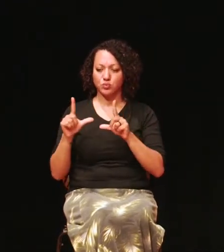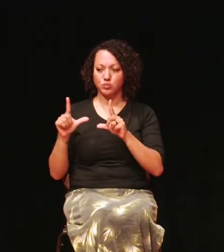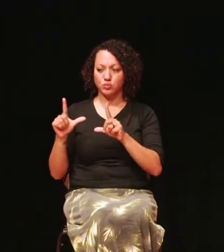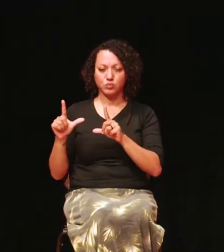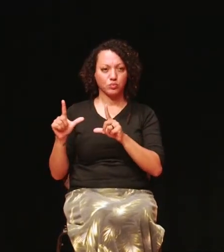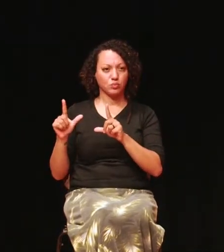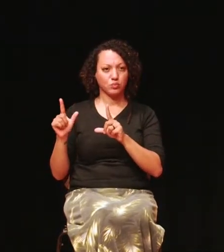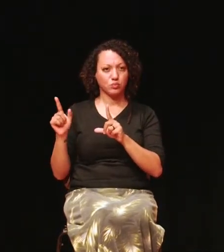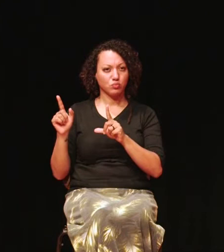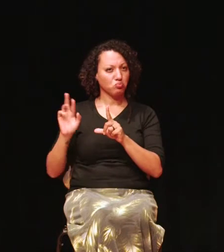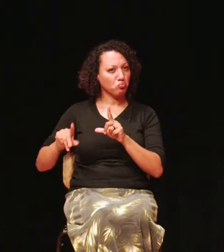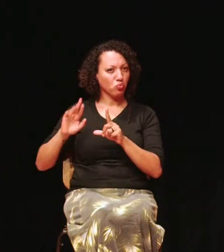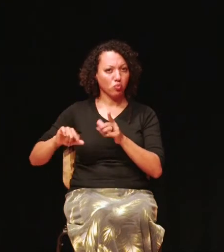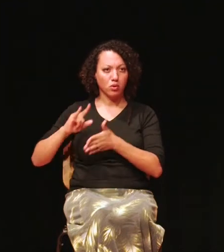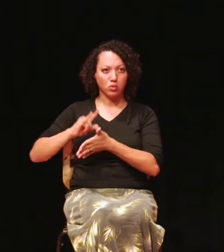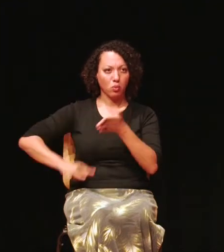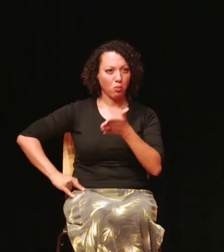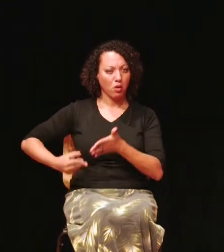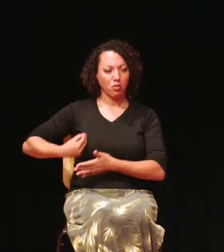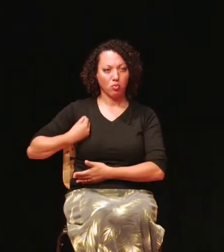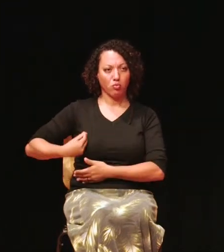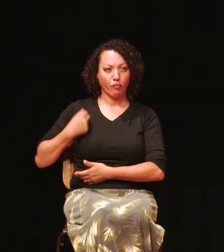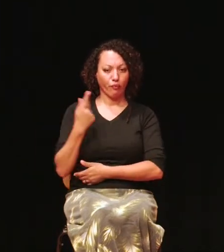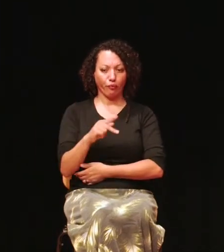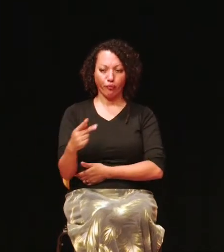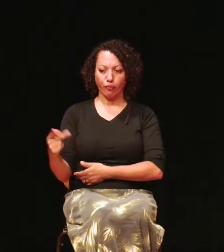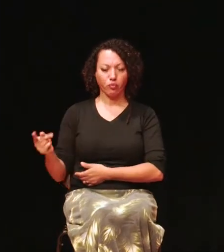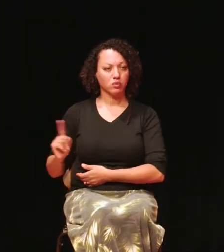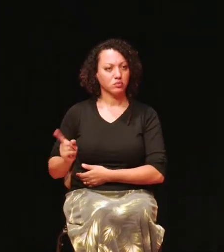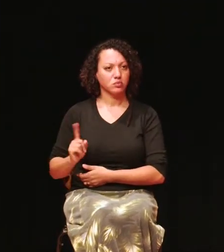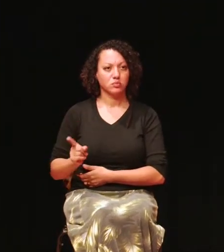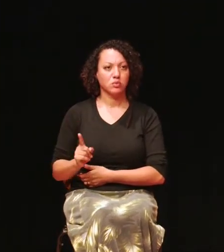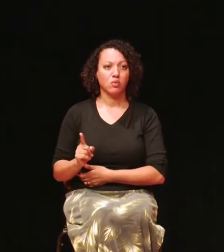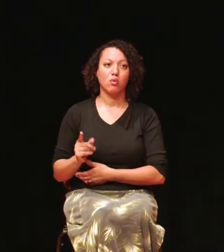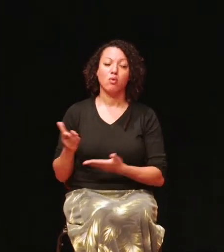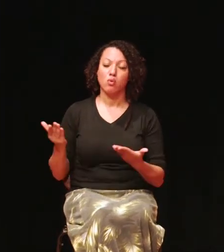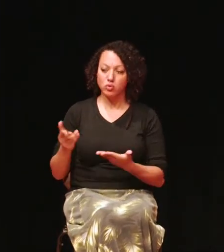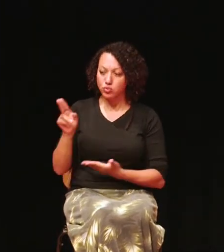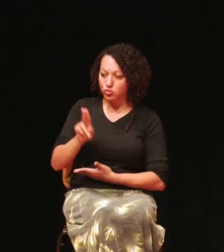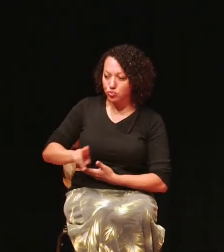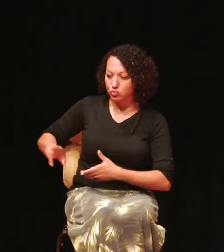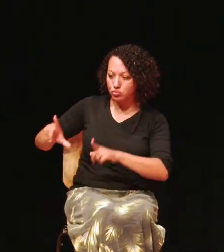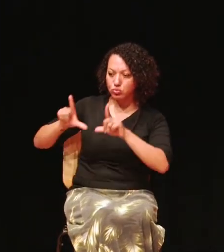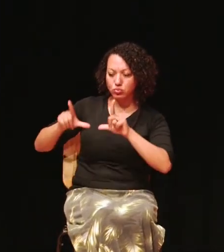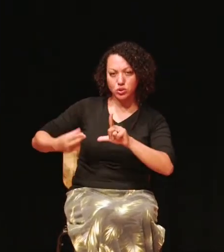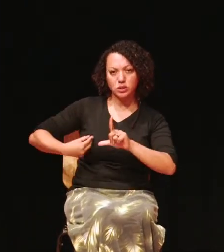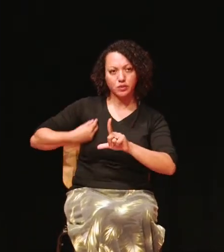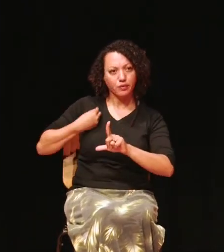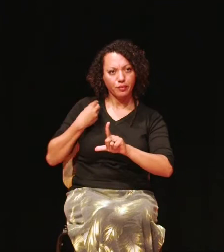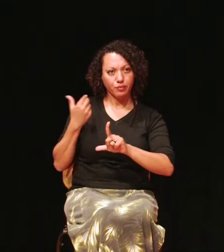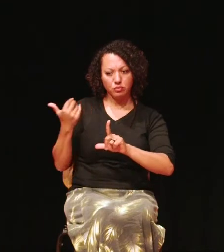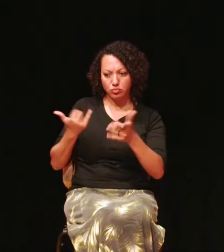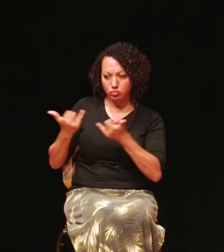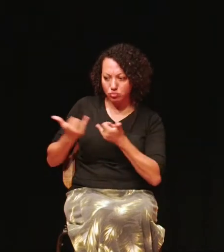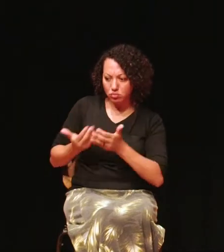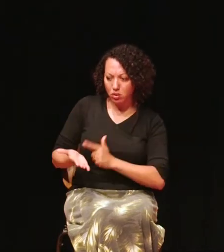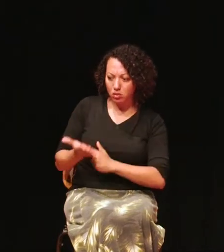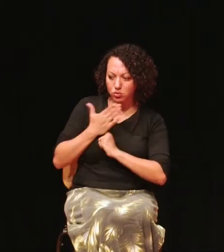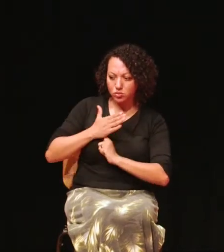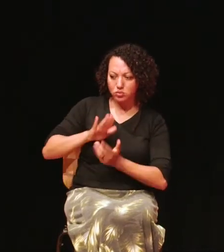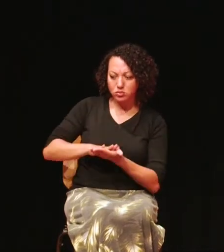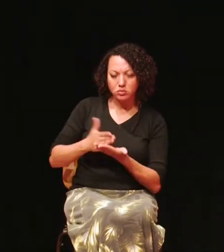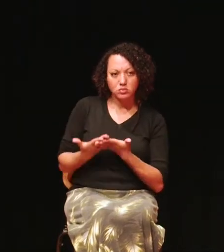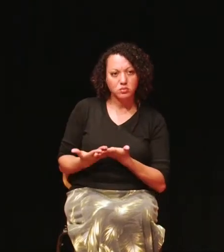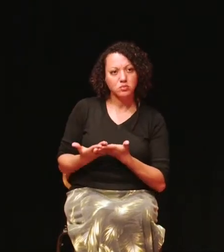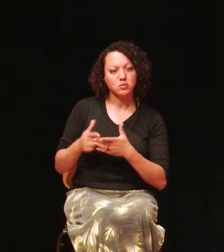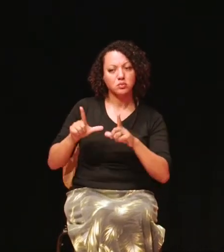são documentos biográficos, cioè, eles servem, o documento biográfico nos serve para a